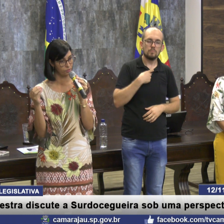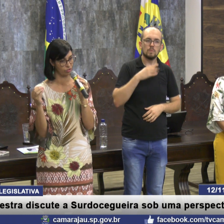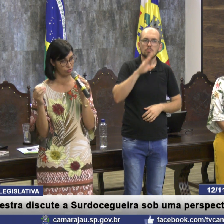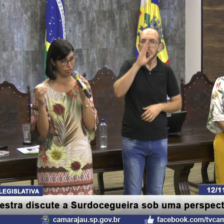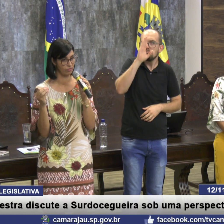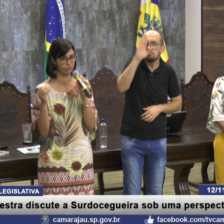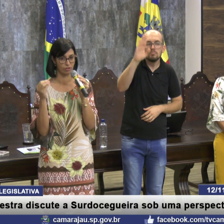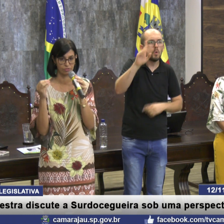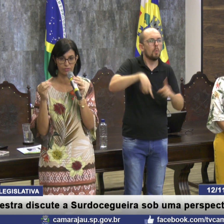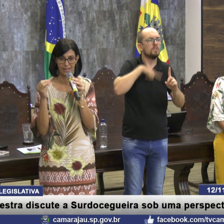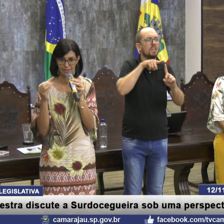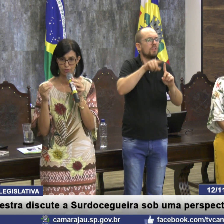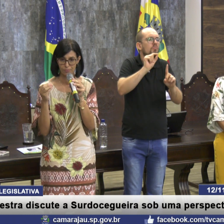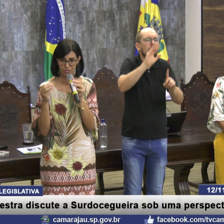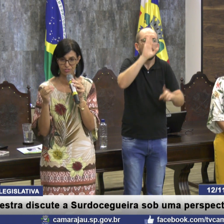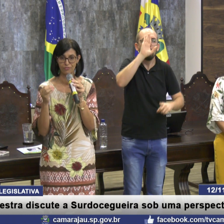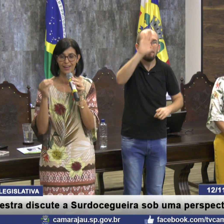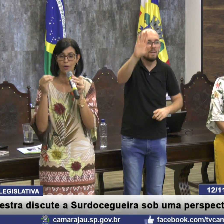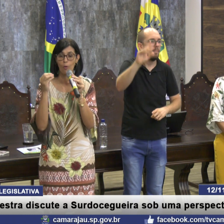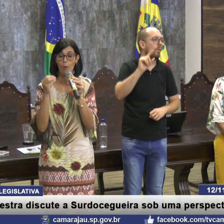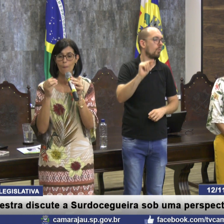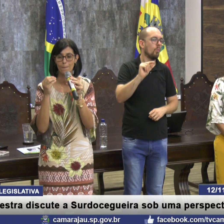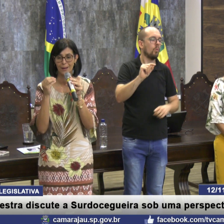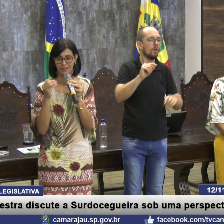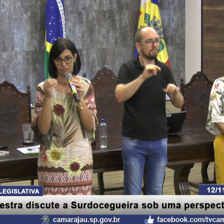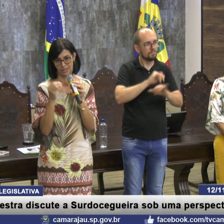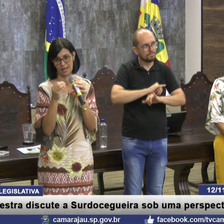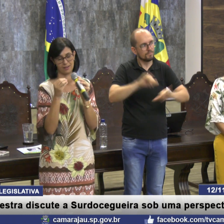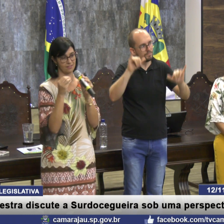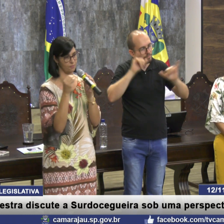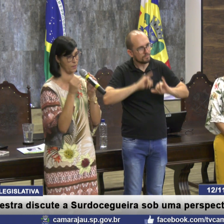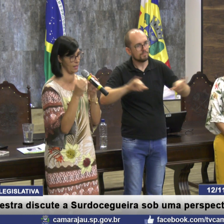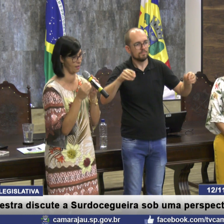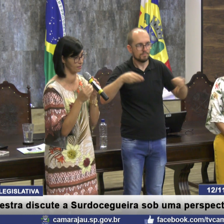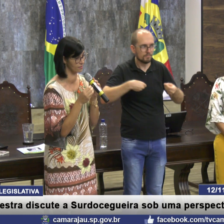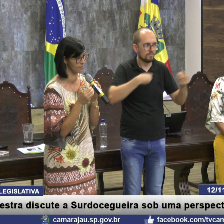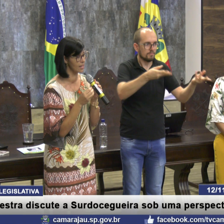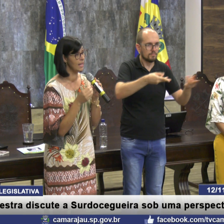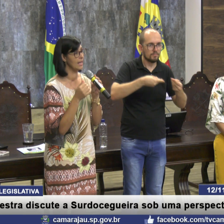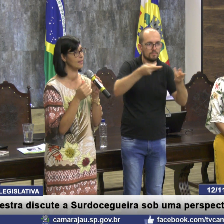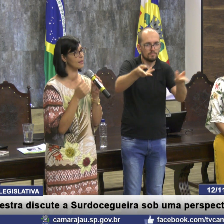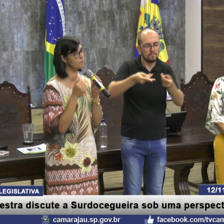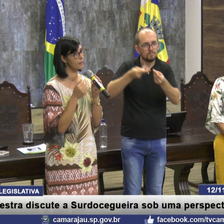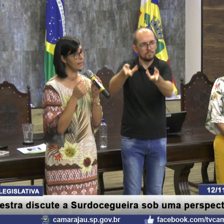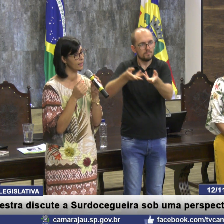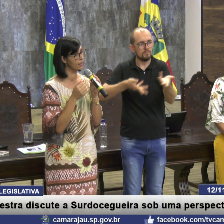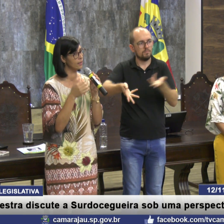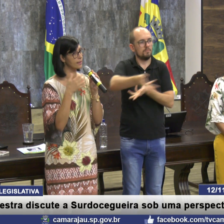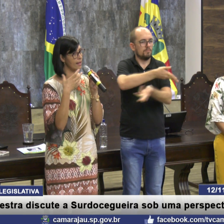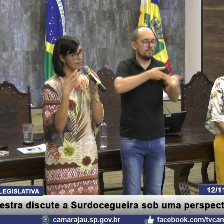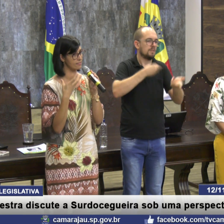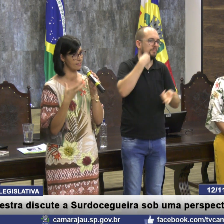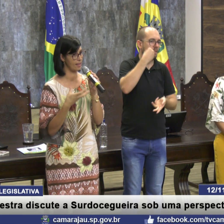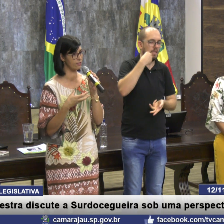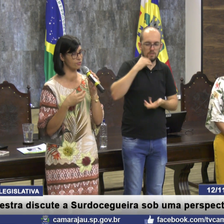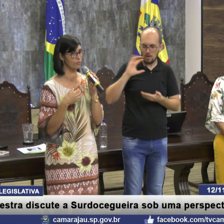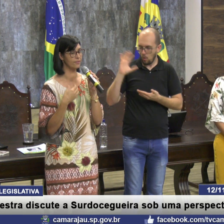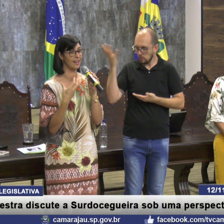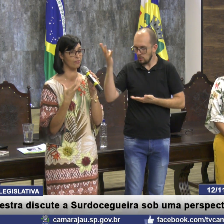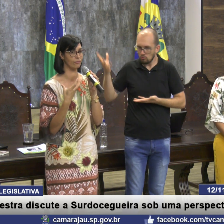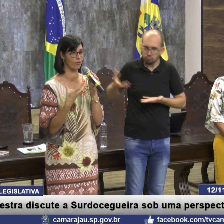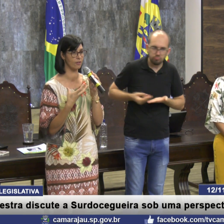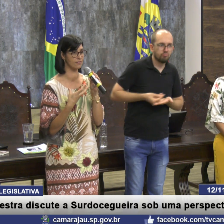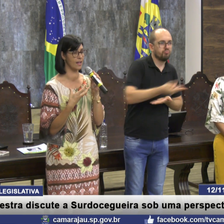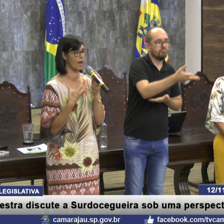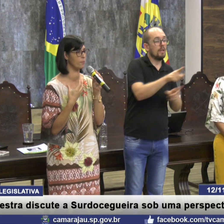grande objetivo? O nosso grande objetivo é compartilhar as experiências e também dar acesso,